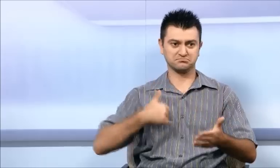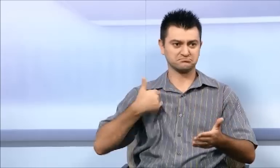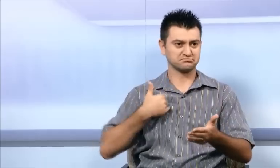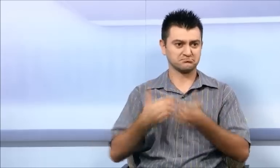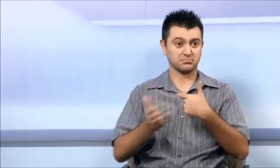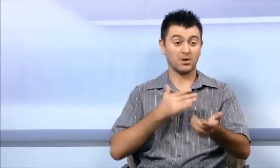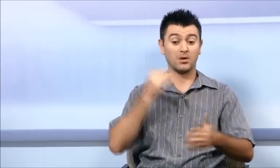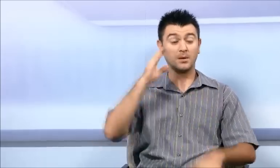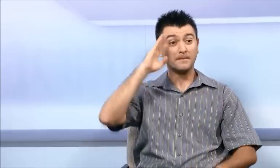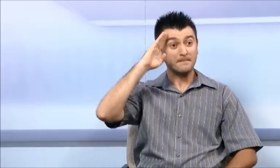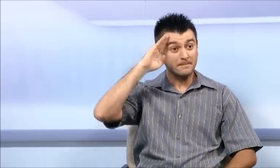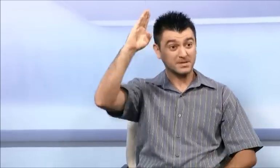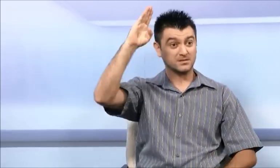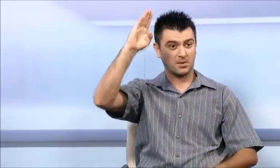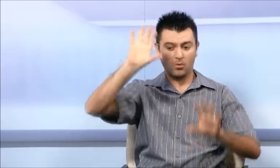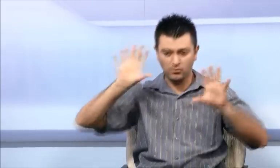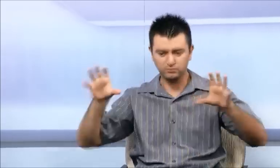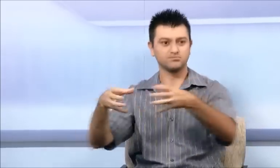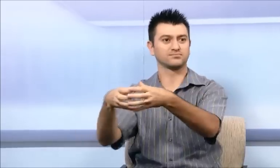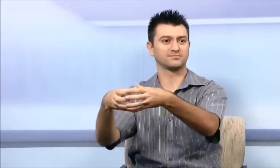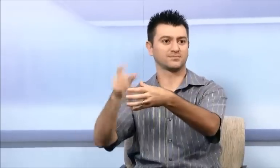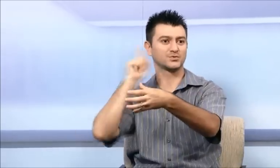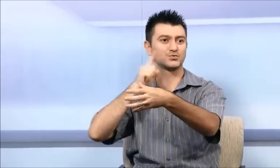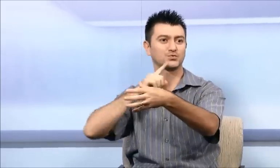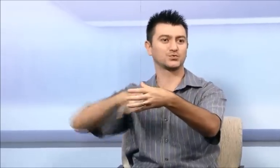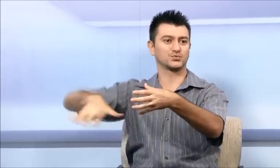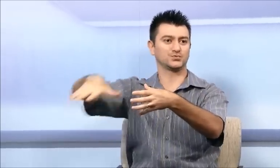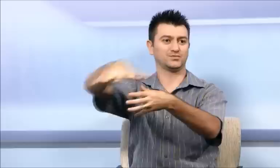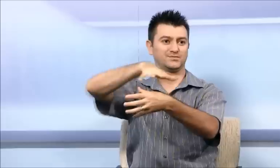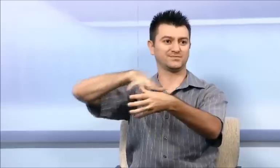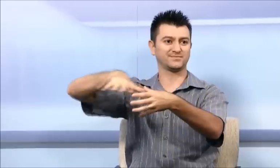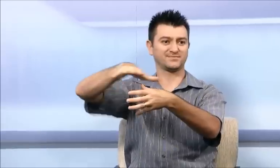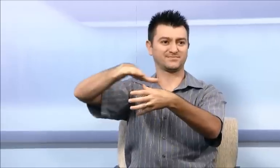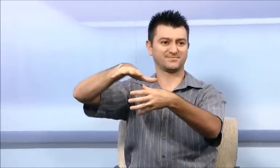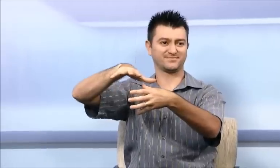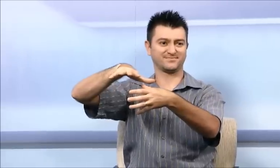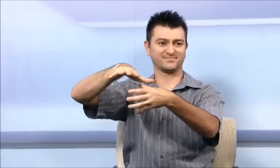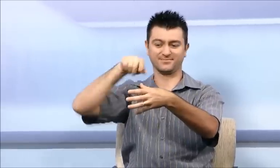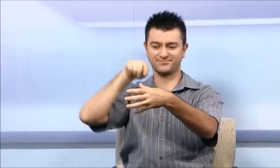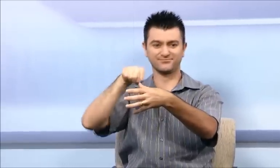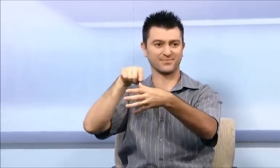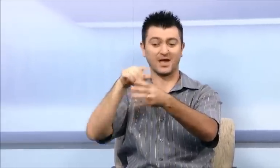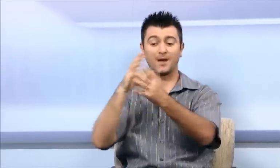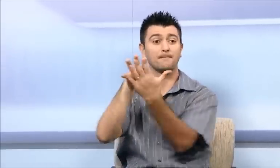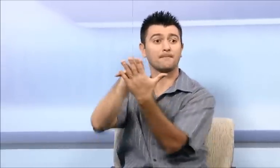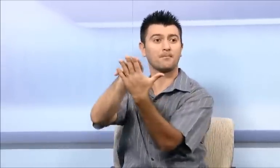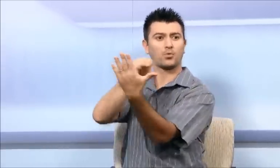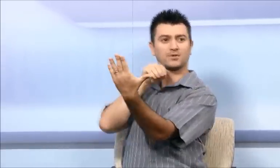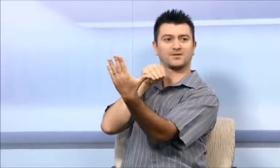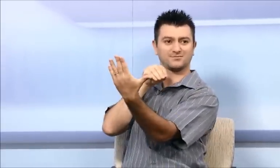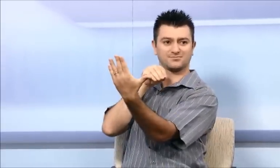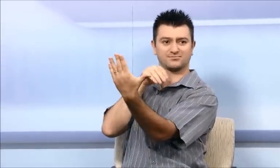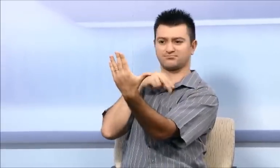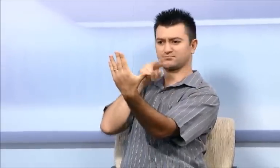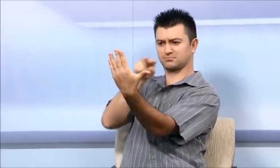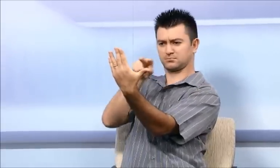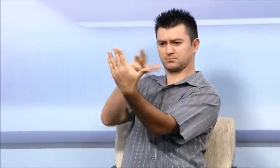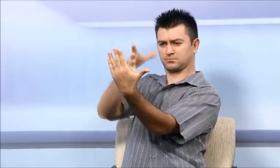Tinham pessoas de várias idades ali, não tinha muito uma seleção não, era só a comunidade surda mesmo. Então todos os surdos ficavam juntos ali,